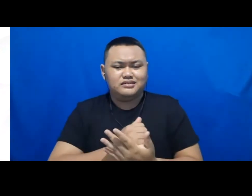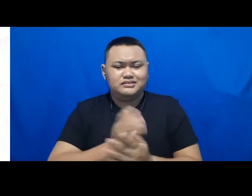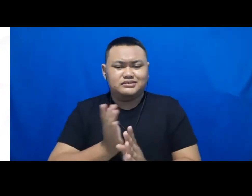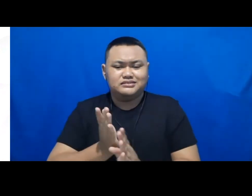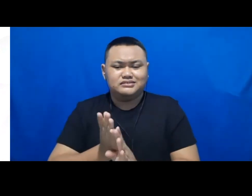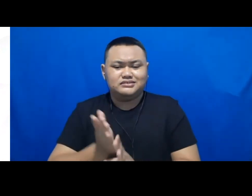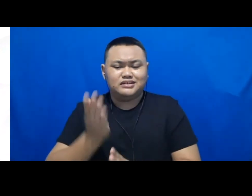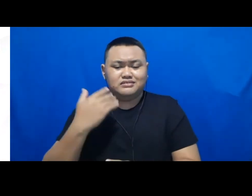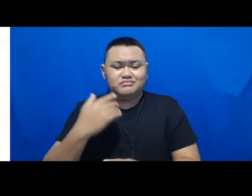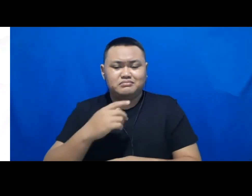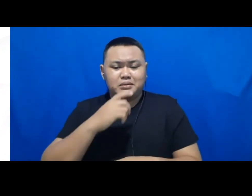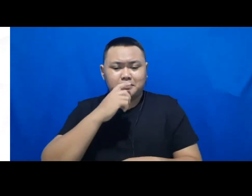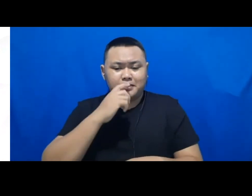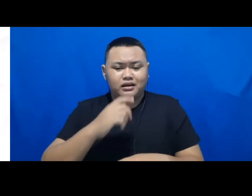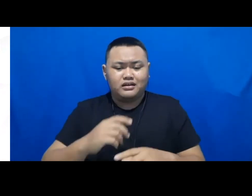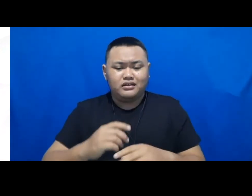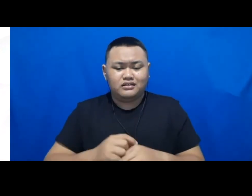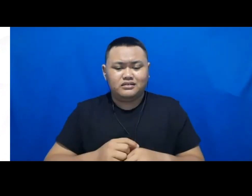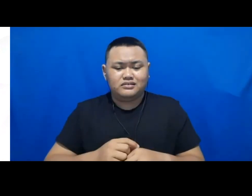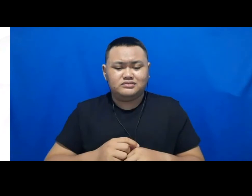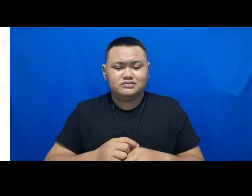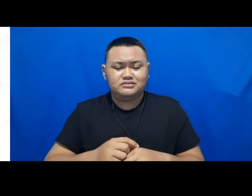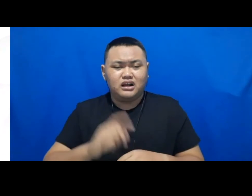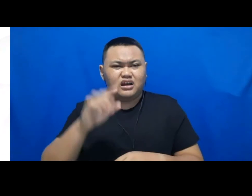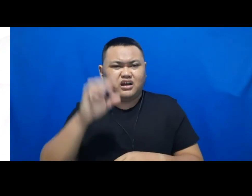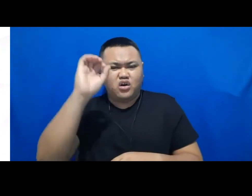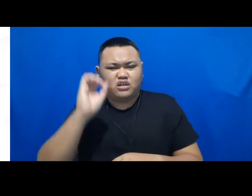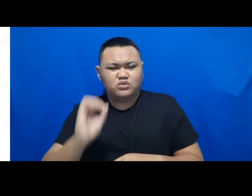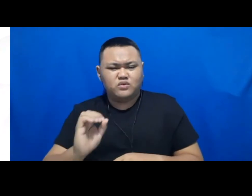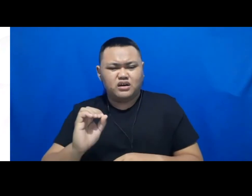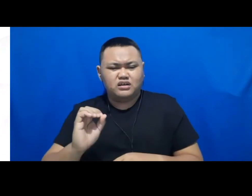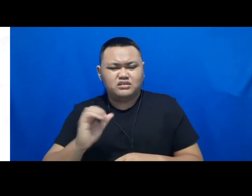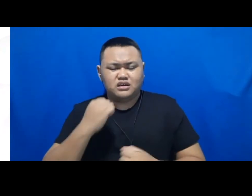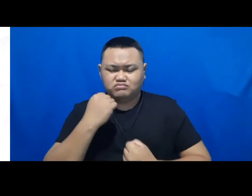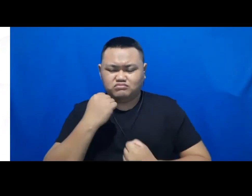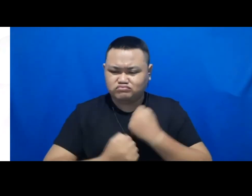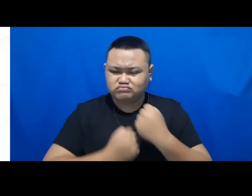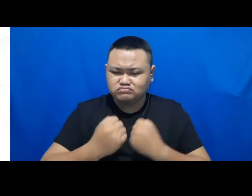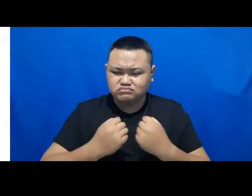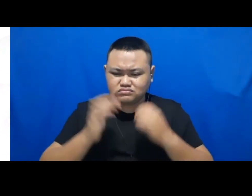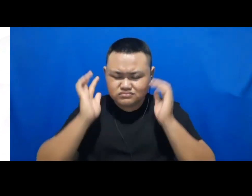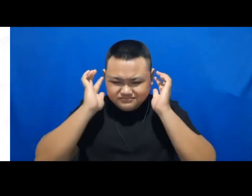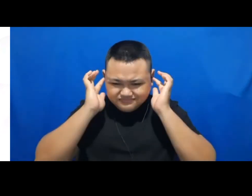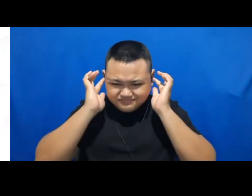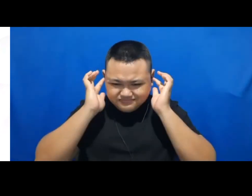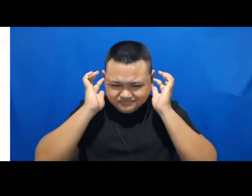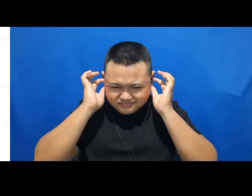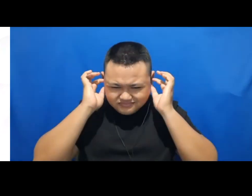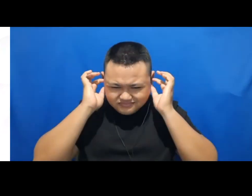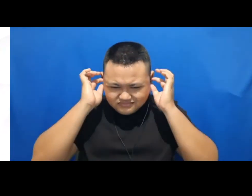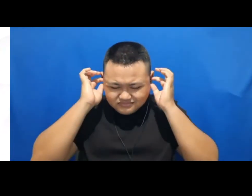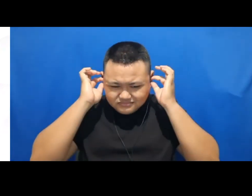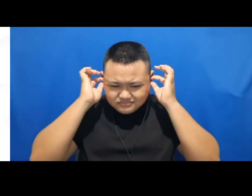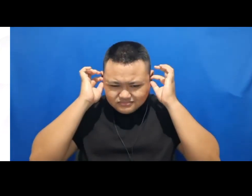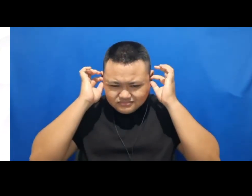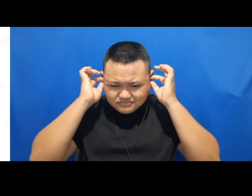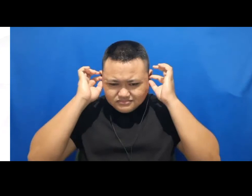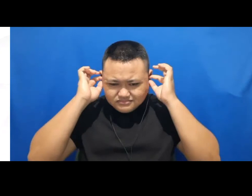kalau terbuka, maka anak itu dalam konsentrasi belajar itu tidak maksimal, risih. Nah, itu. Kemudian ini